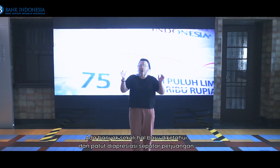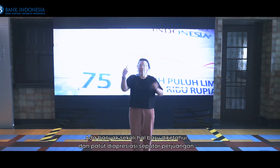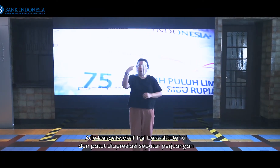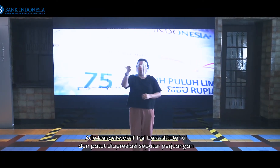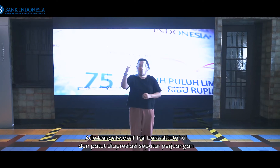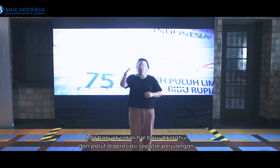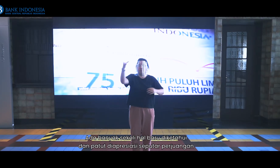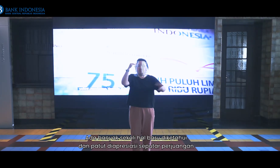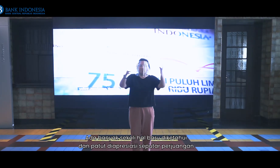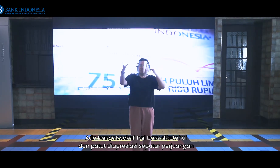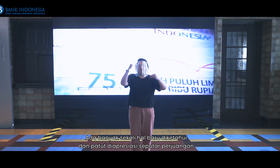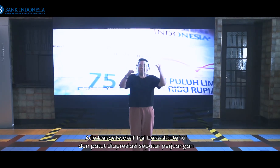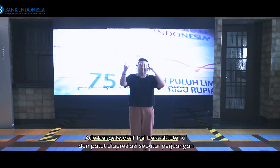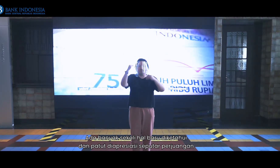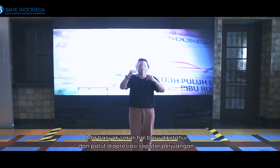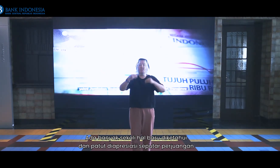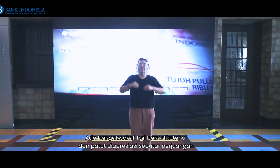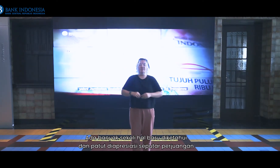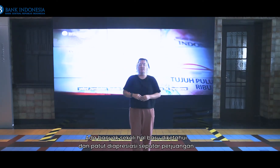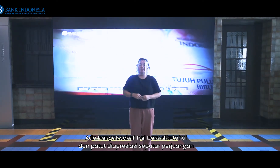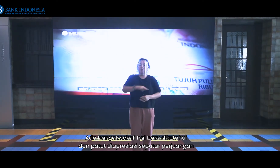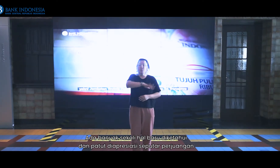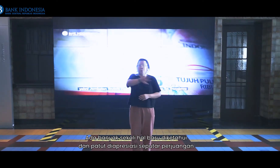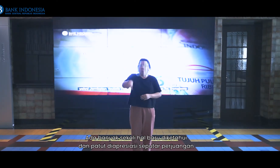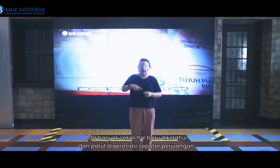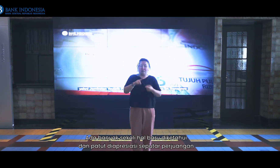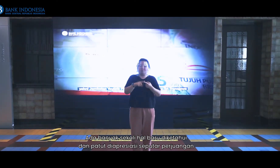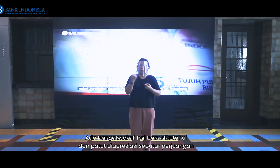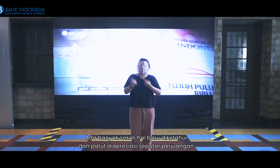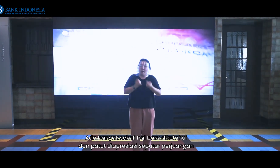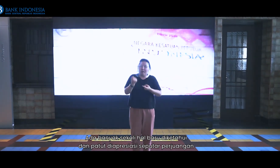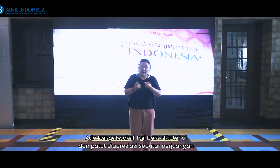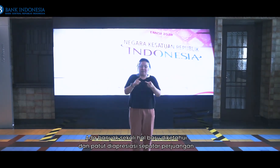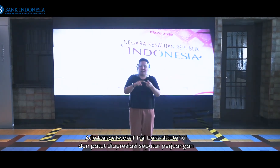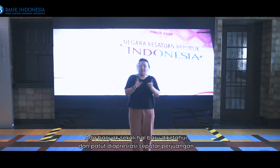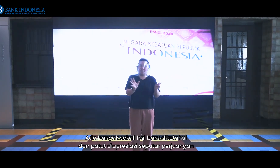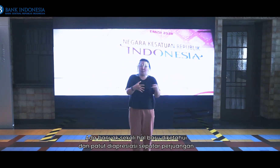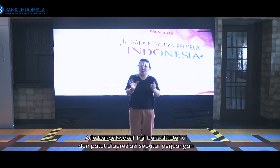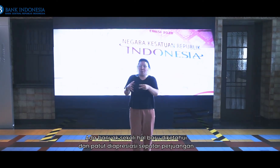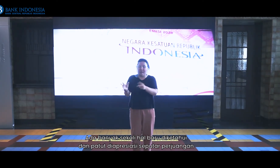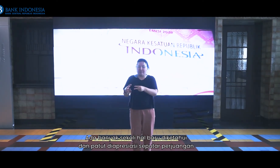ada banyak sekali hal baru yang diketahui dan patut diapresiasi seputar perjuangan,